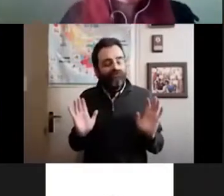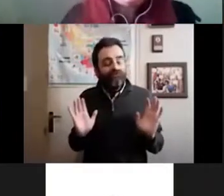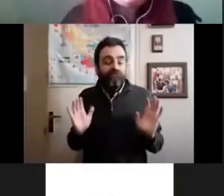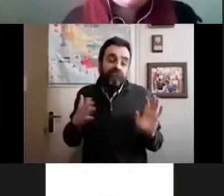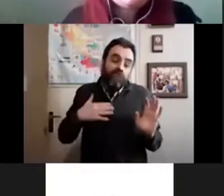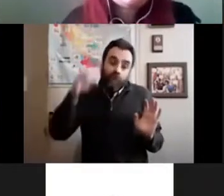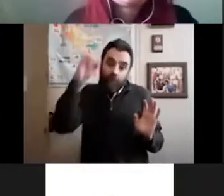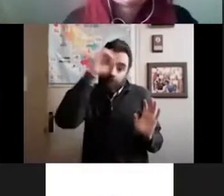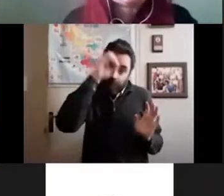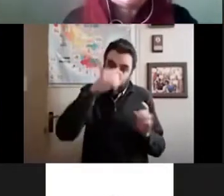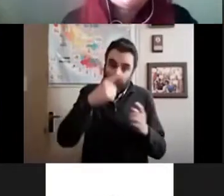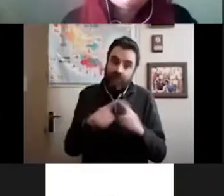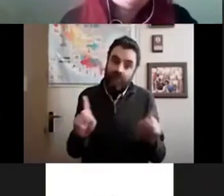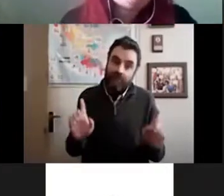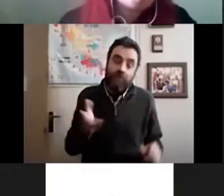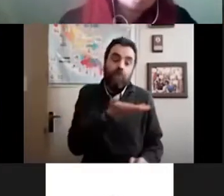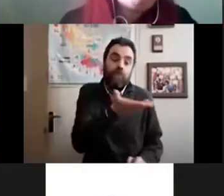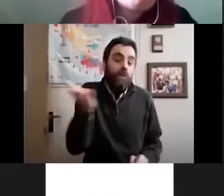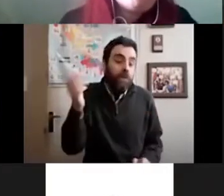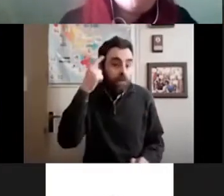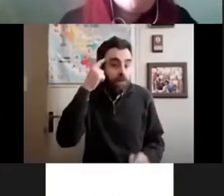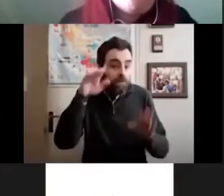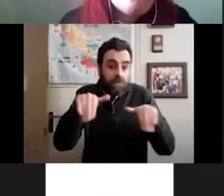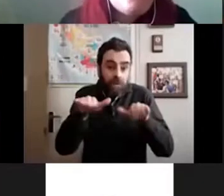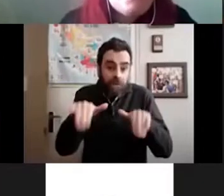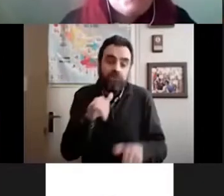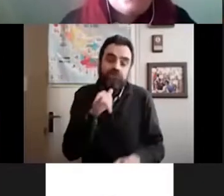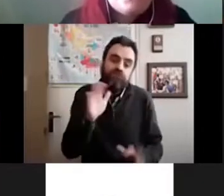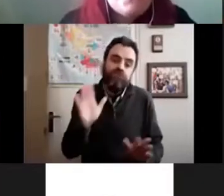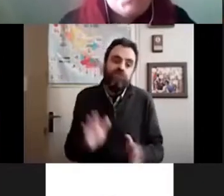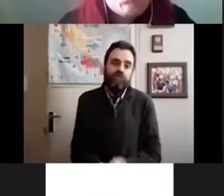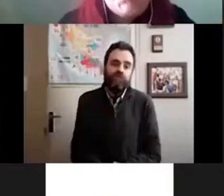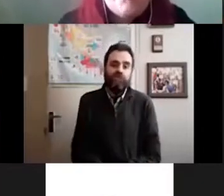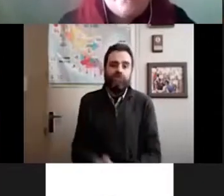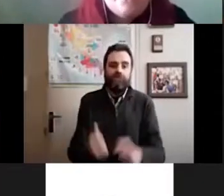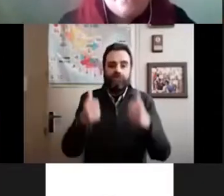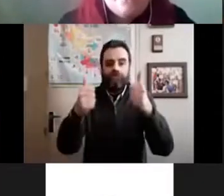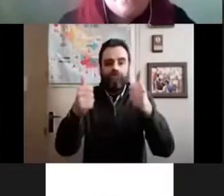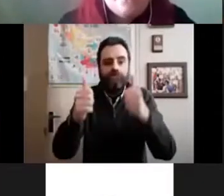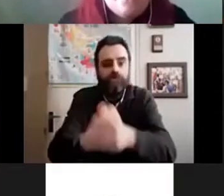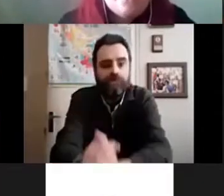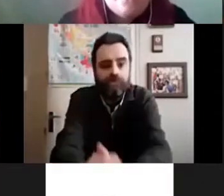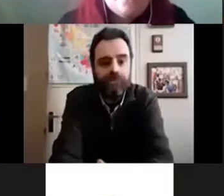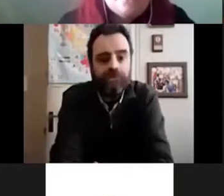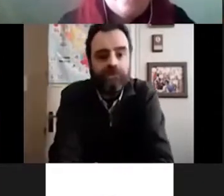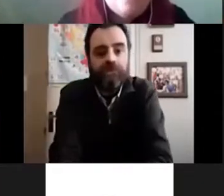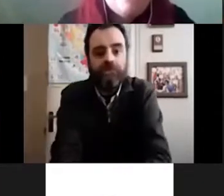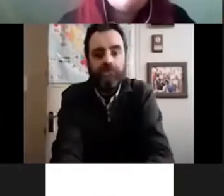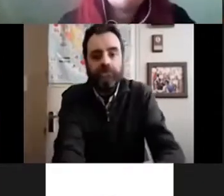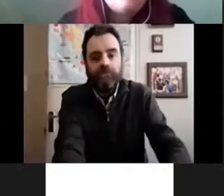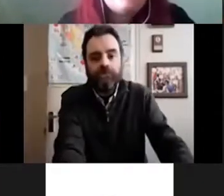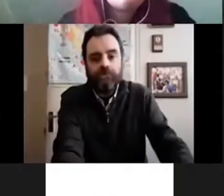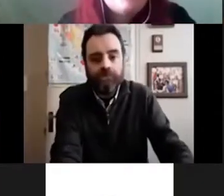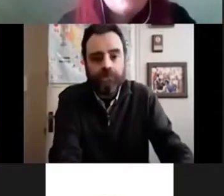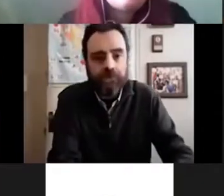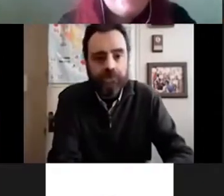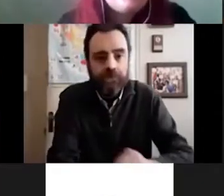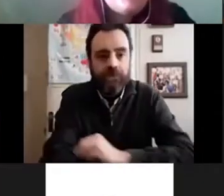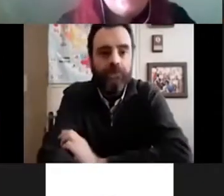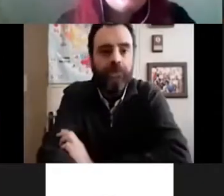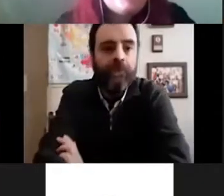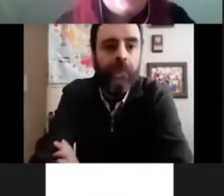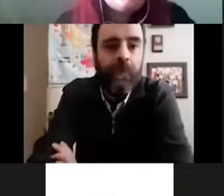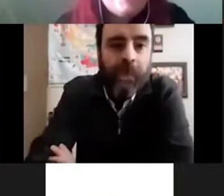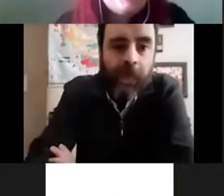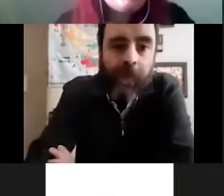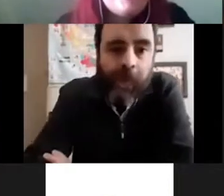esta retroalimentación. No lo sé, esa es mi opinión, dice. Es diferente tal vez la de ustedes, no lo sé. Bien.